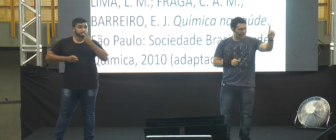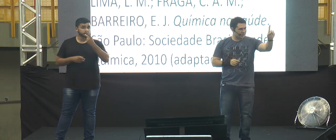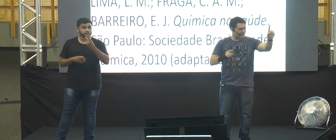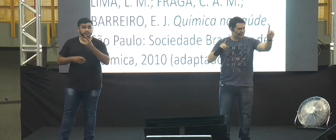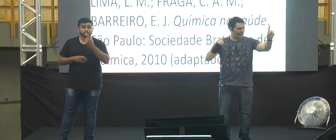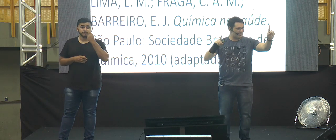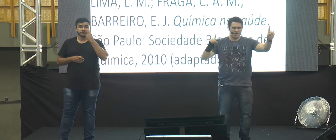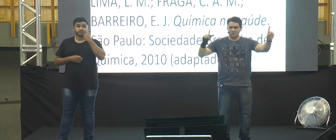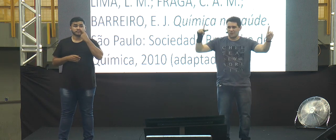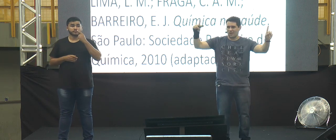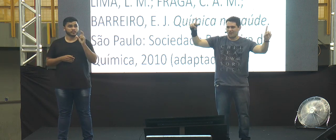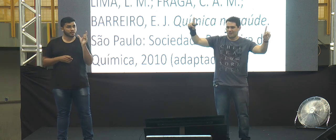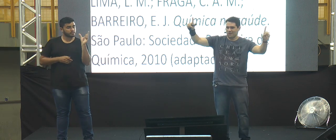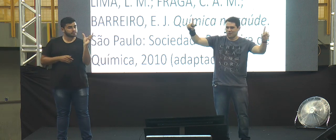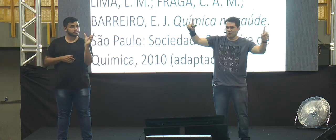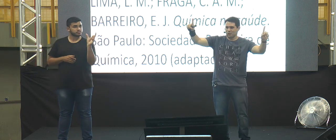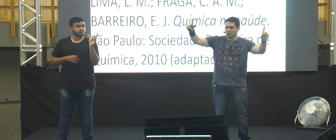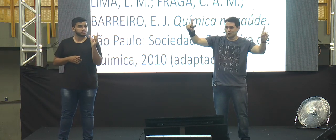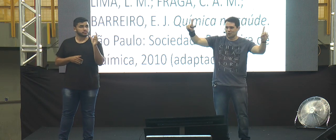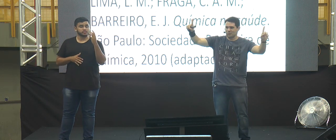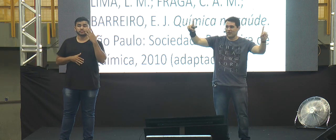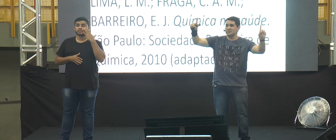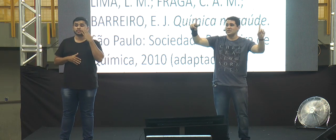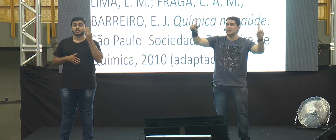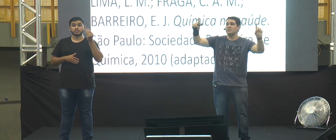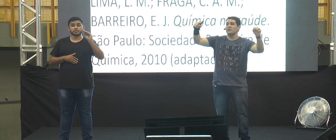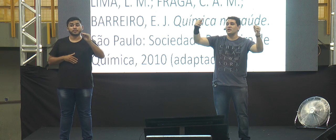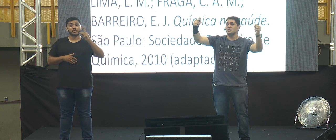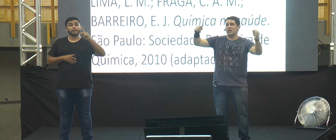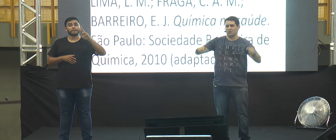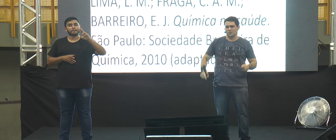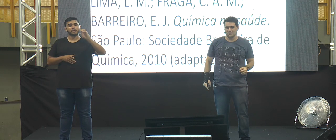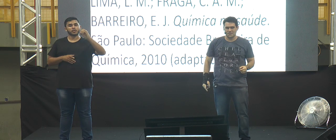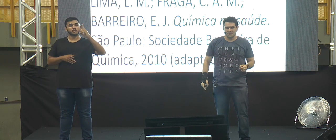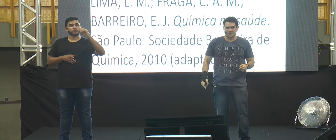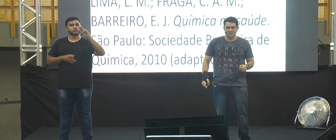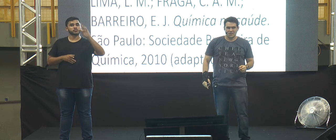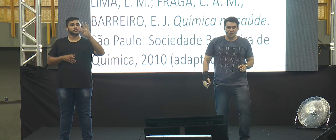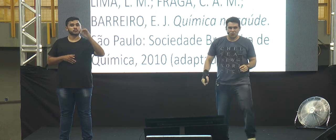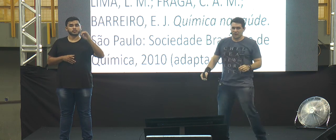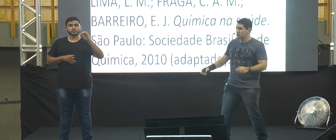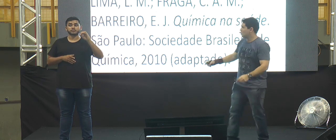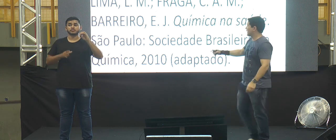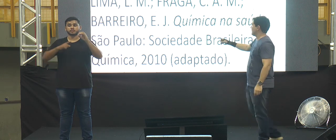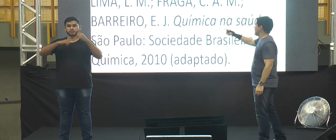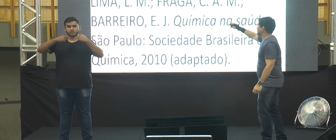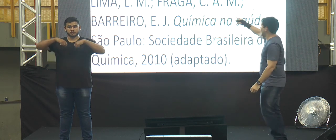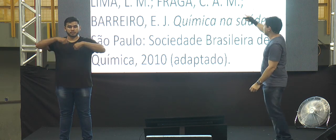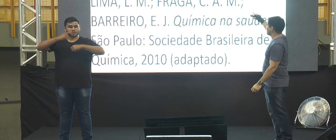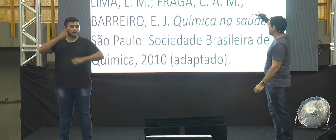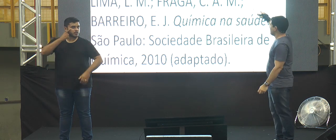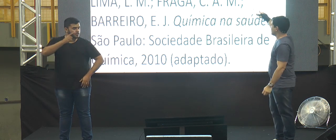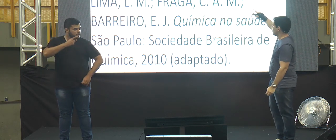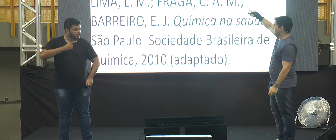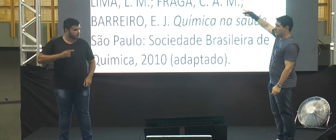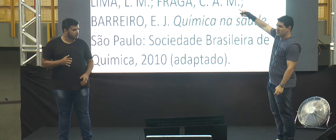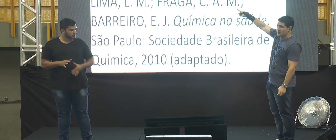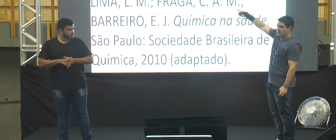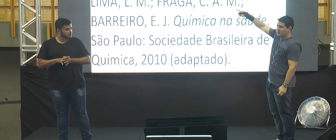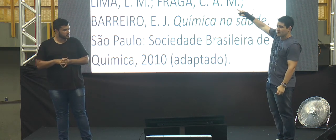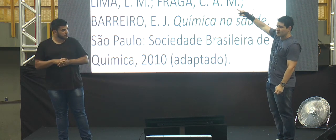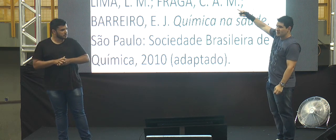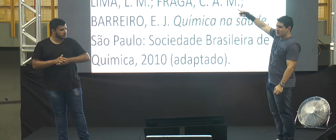do reagente tem que ser igual à massa de quem? Do produto, em um sistema fechado. Porque se tu olhar para essa reação química,